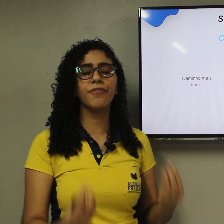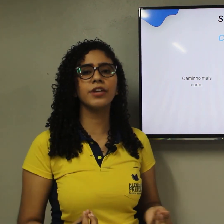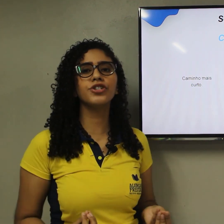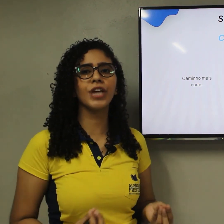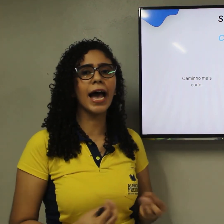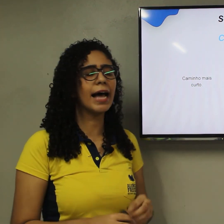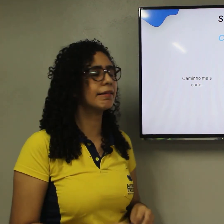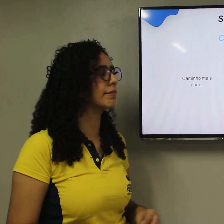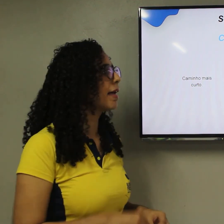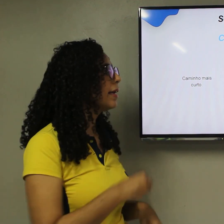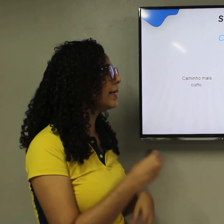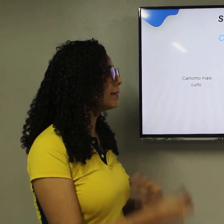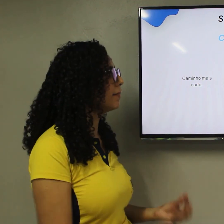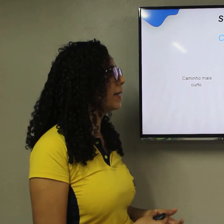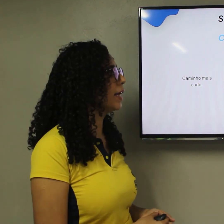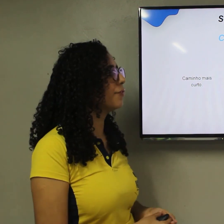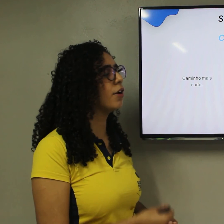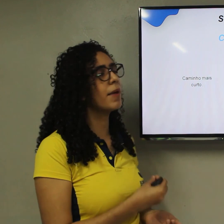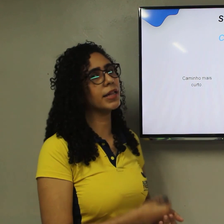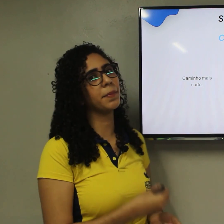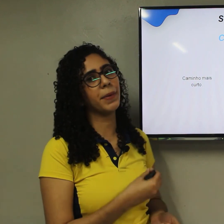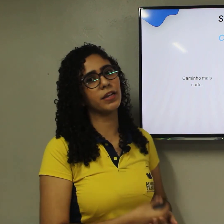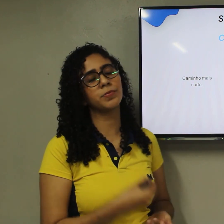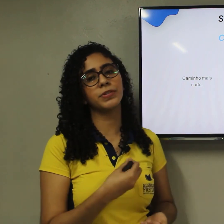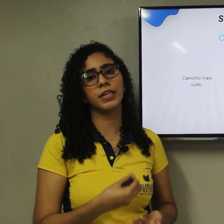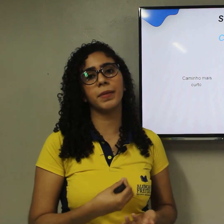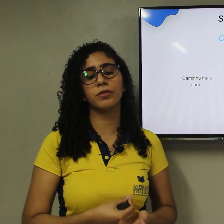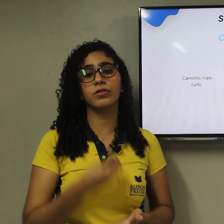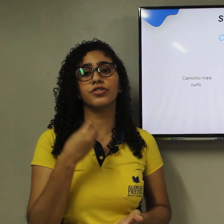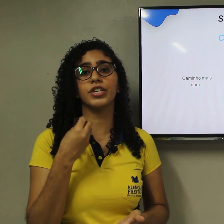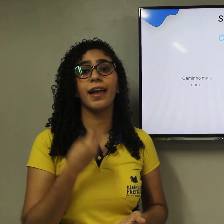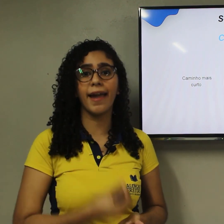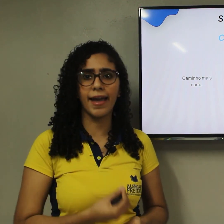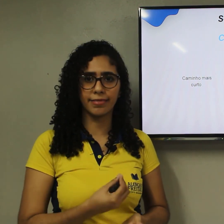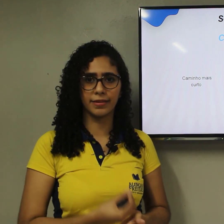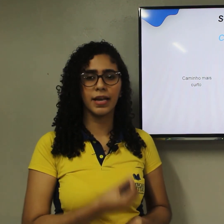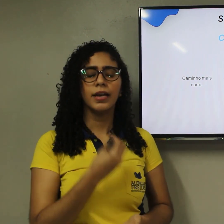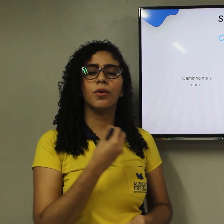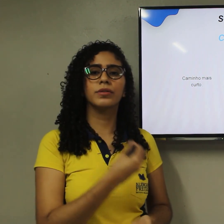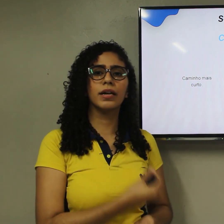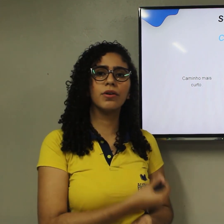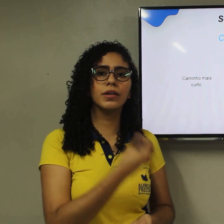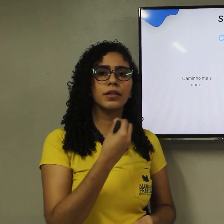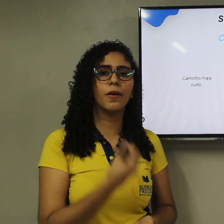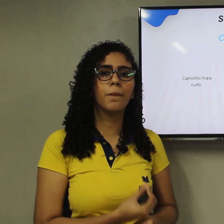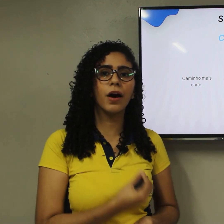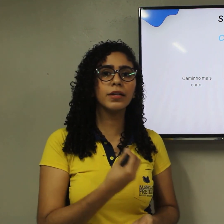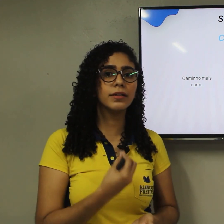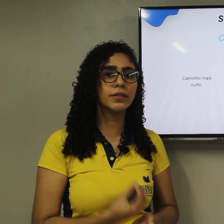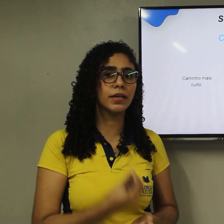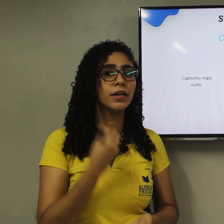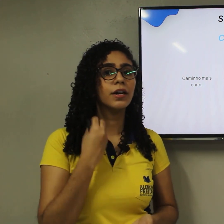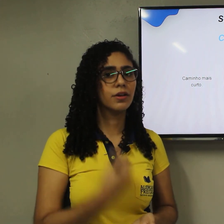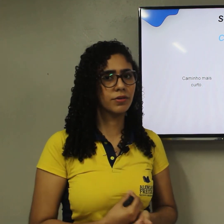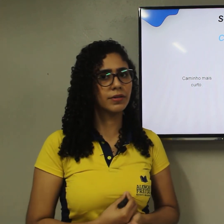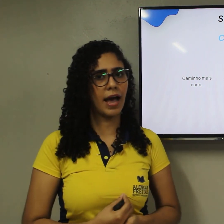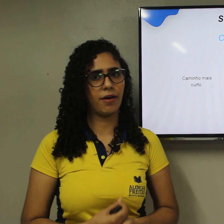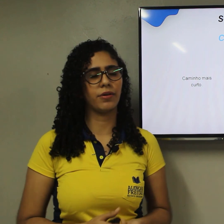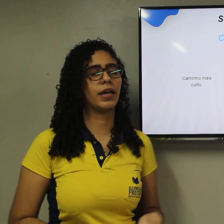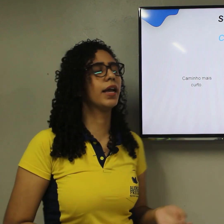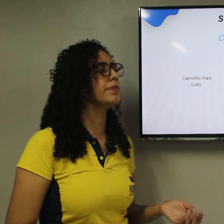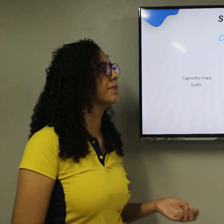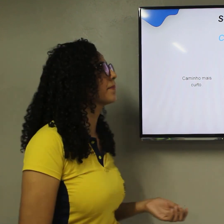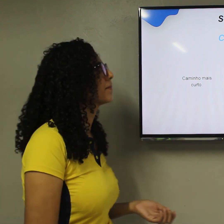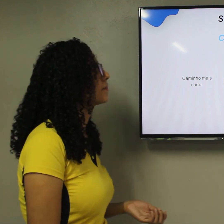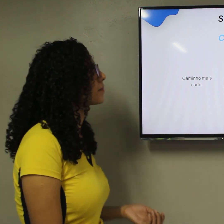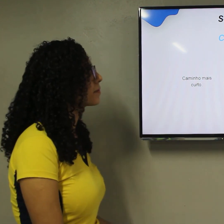ser fechadas e também aí formada apenas por segmentos de retas. Outra coisa, não podem se cruzar,